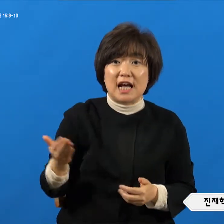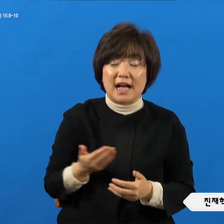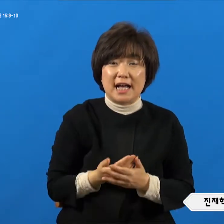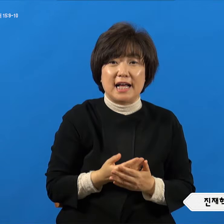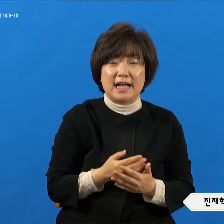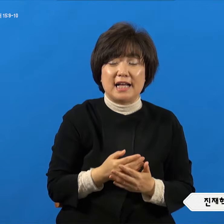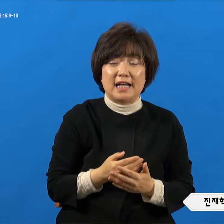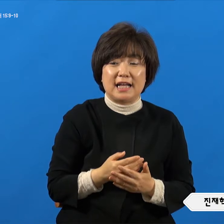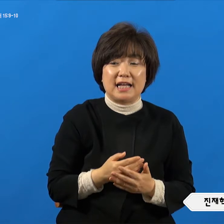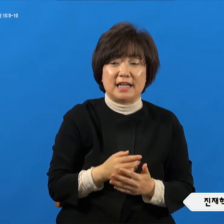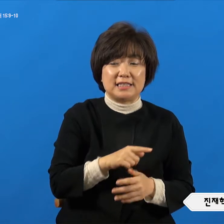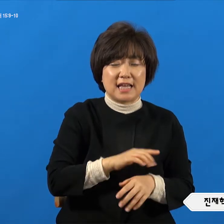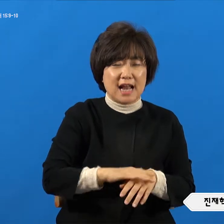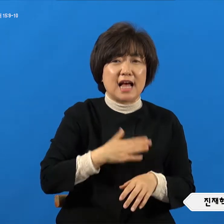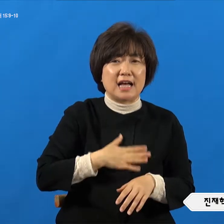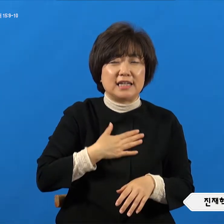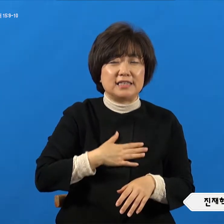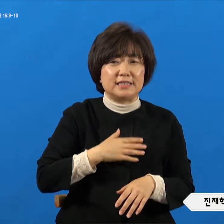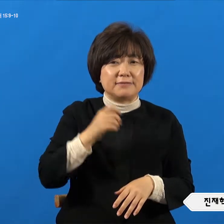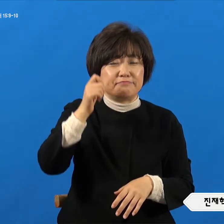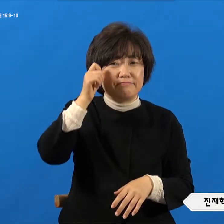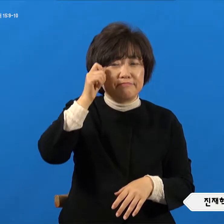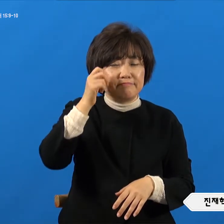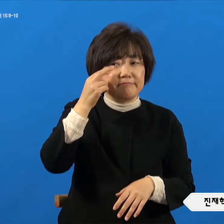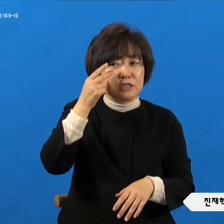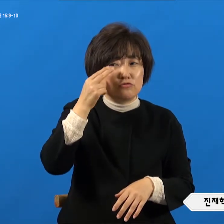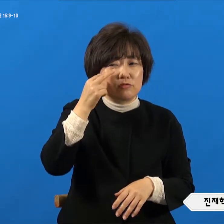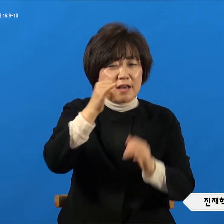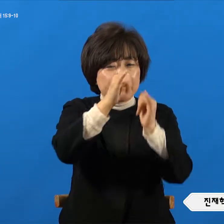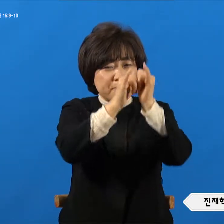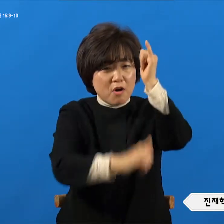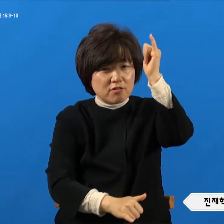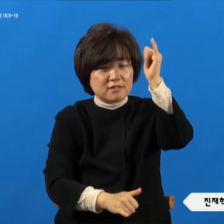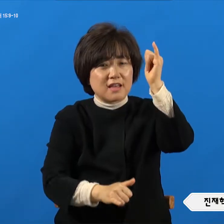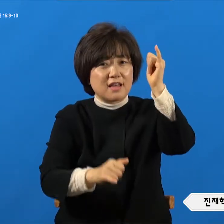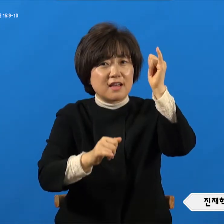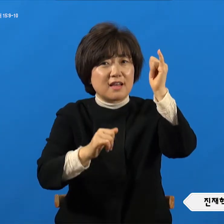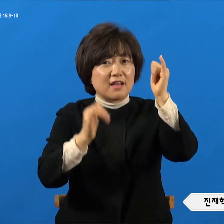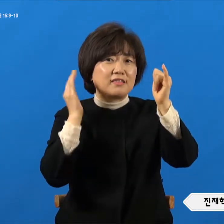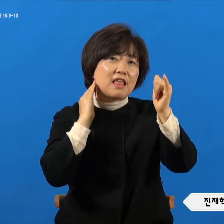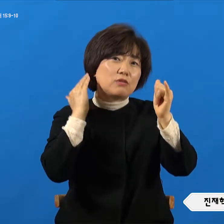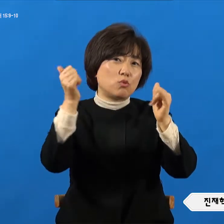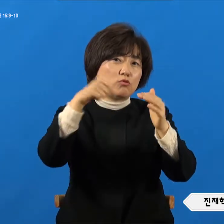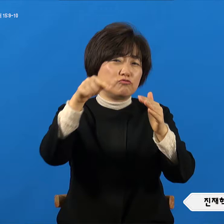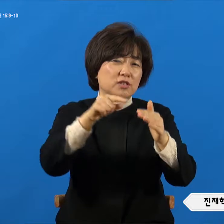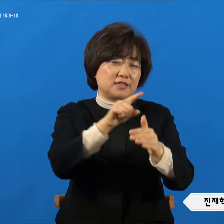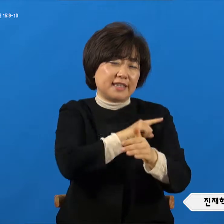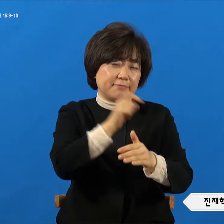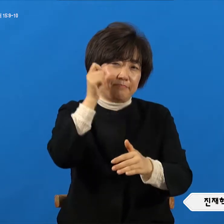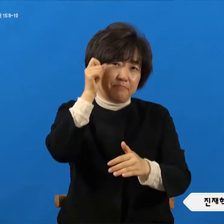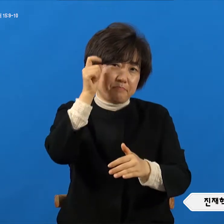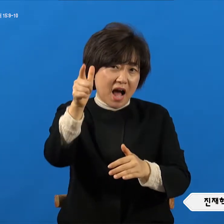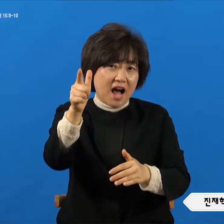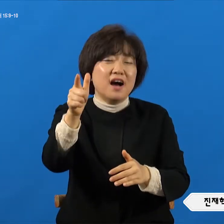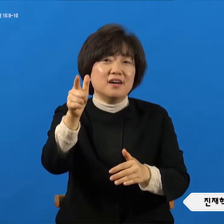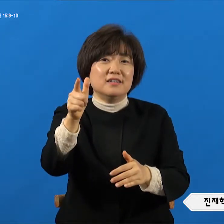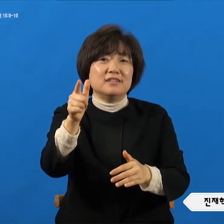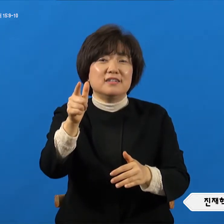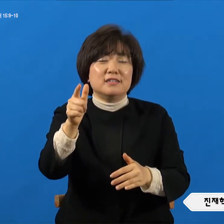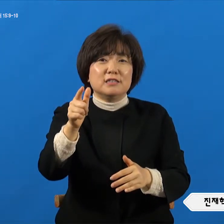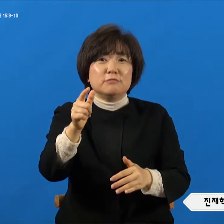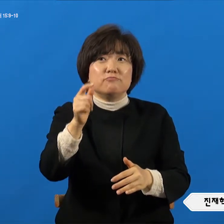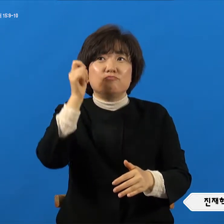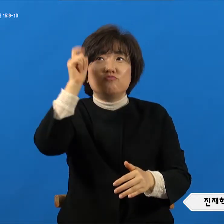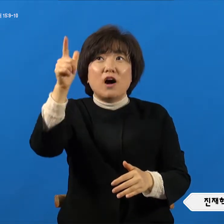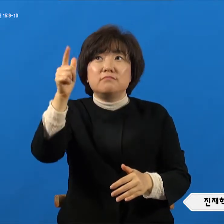가장 알고 있는 미국의 역대 대통령 중에서 존경을 받고 가장 위대한 대통령으로